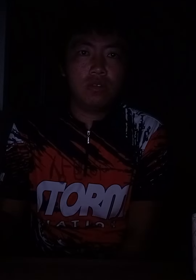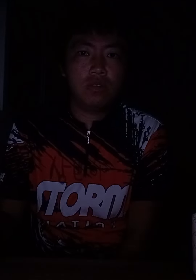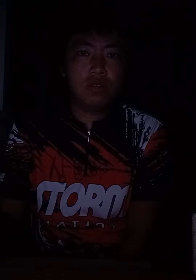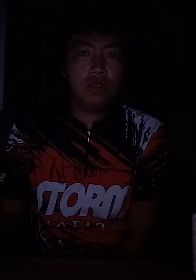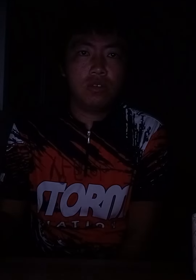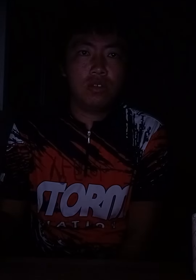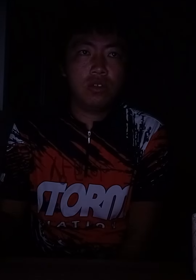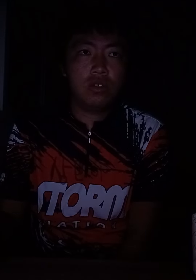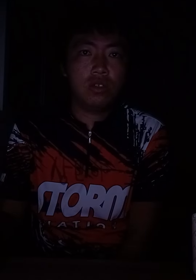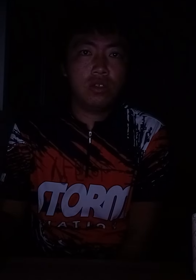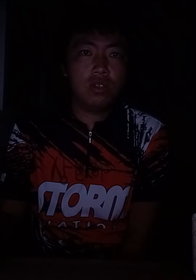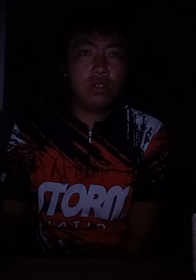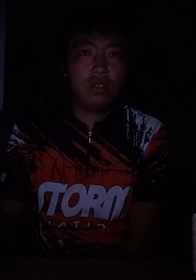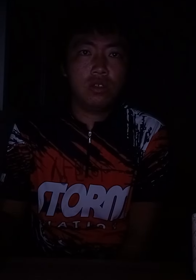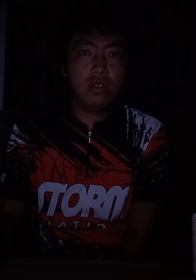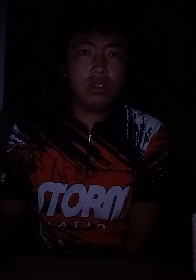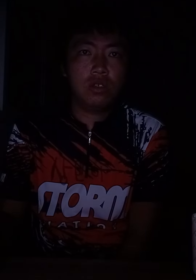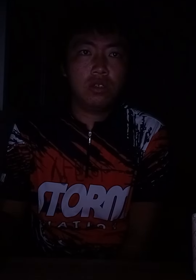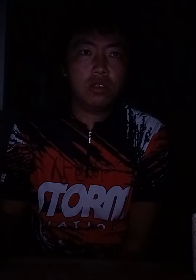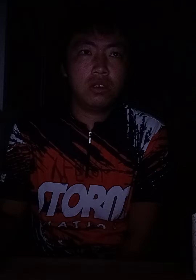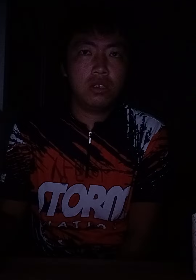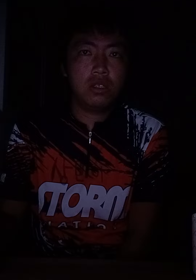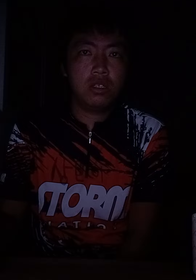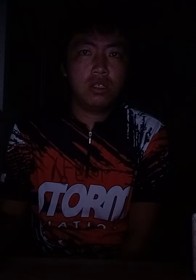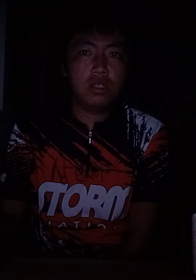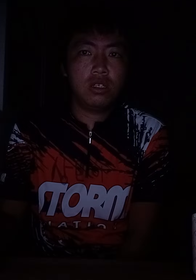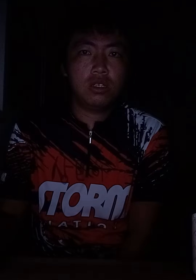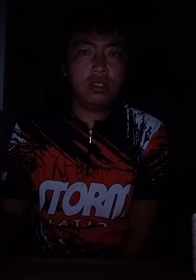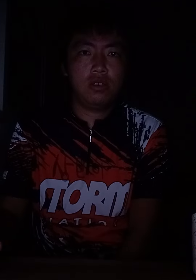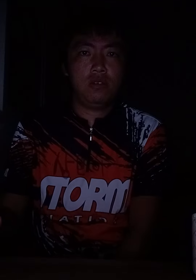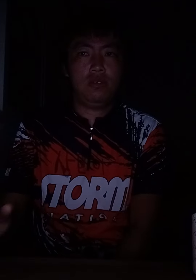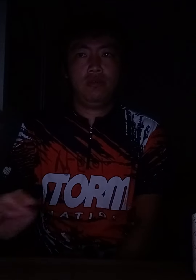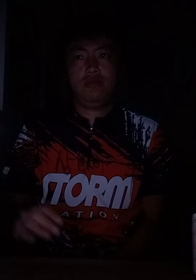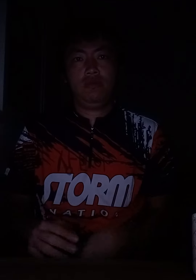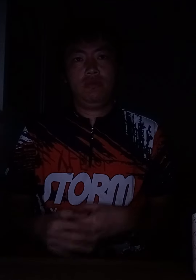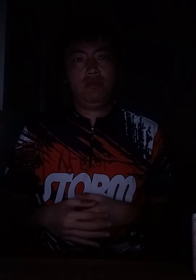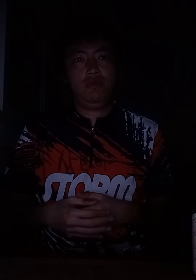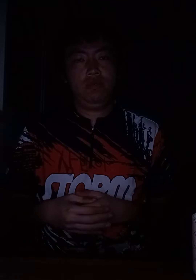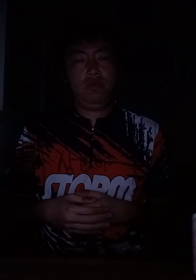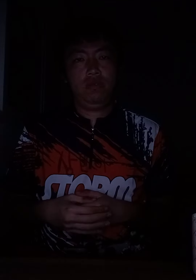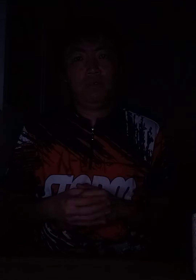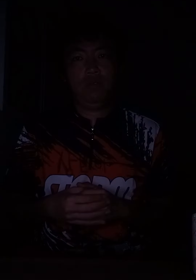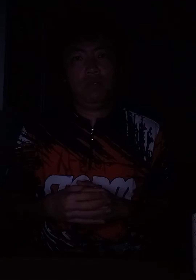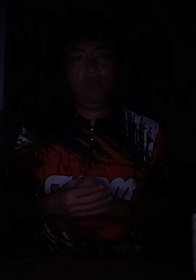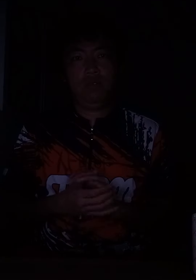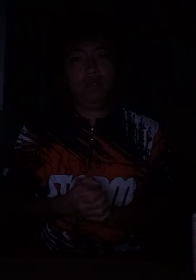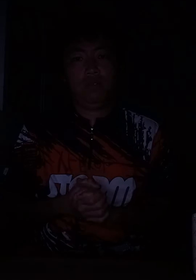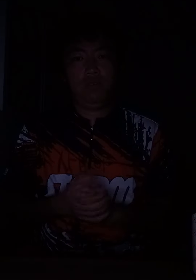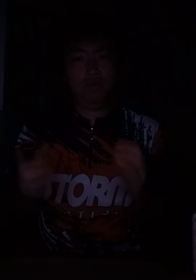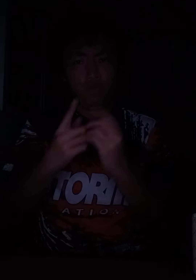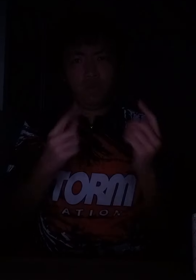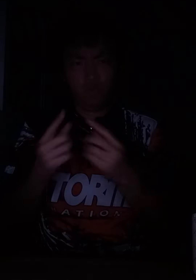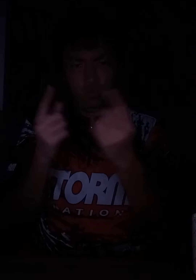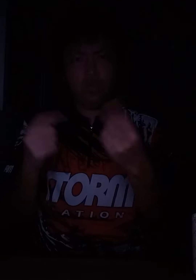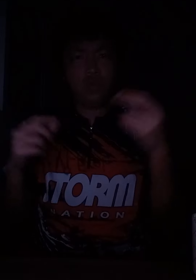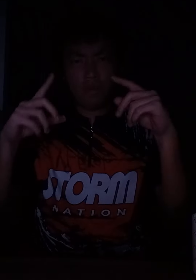든든하게 채우고 가볍게 비우고 채우다 비우다 아몬드 브리즈. 편의점 직원이 손님에게